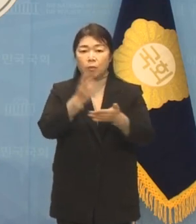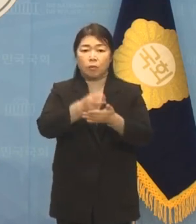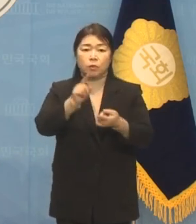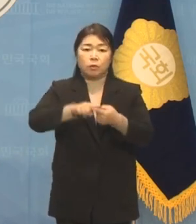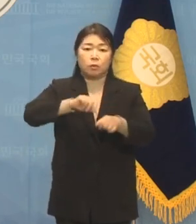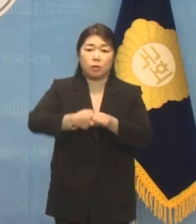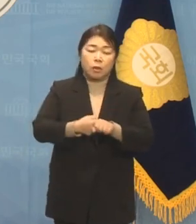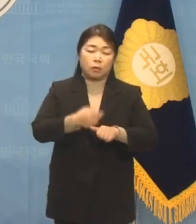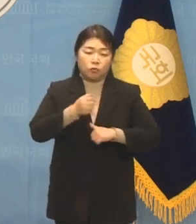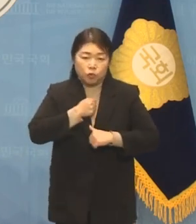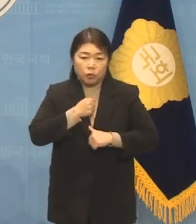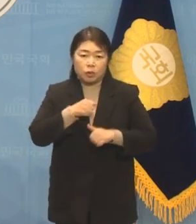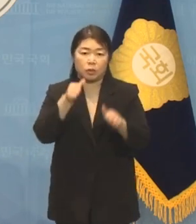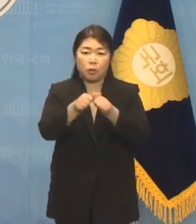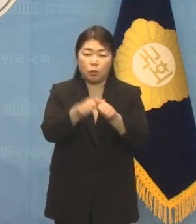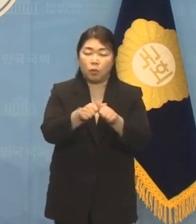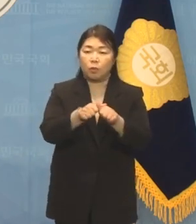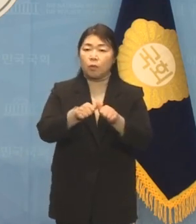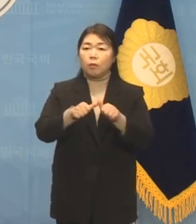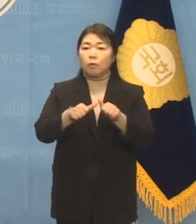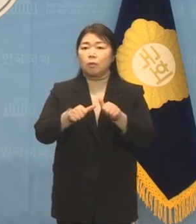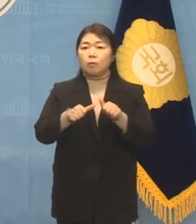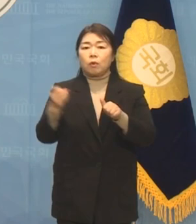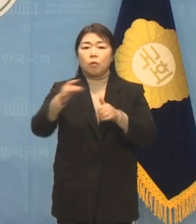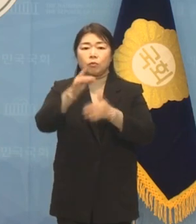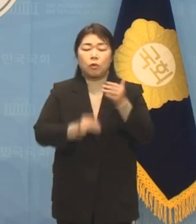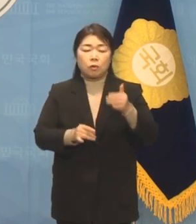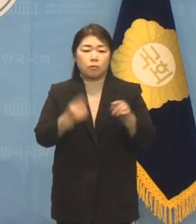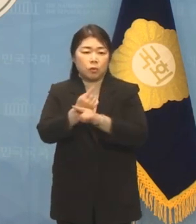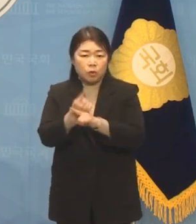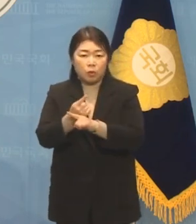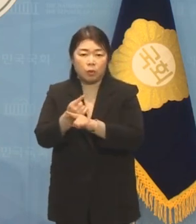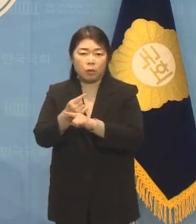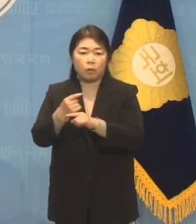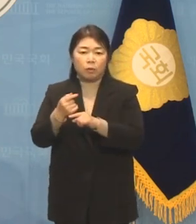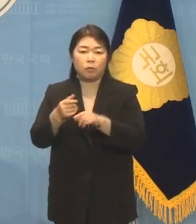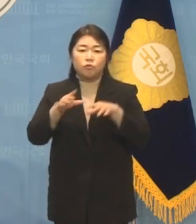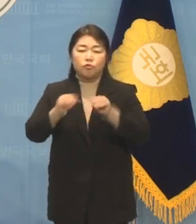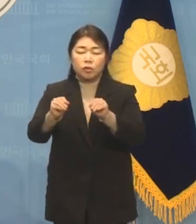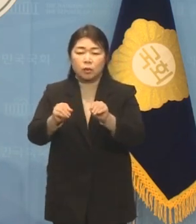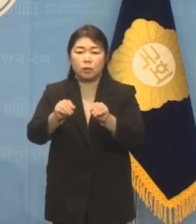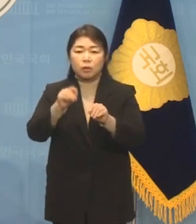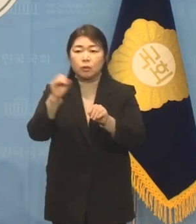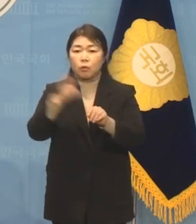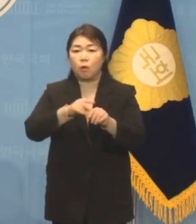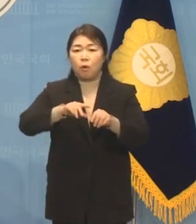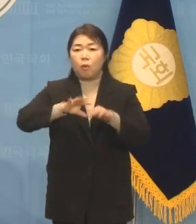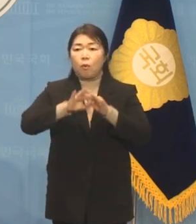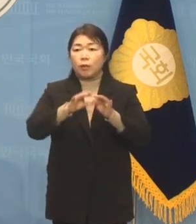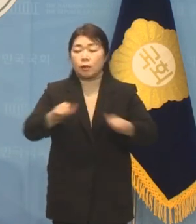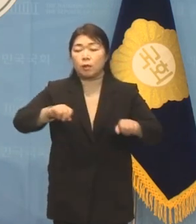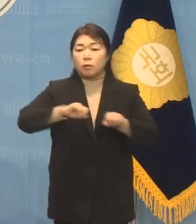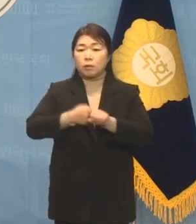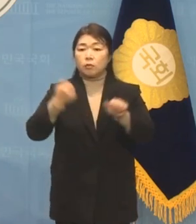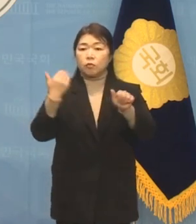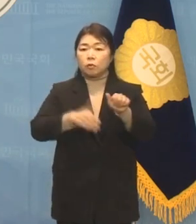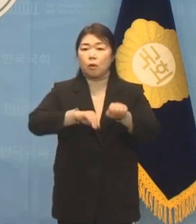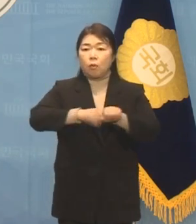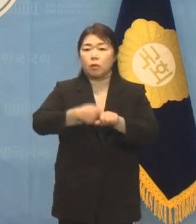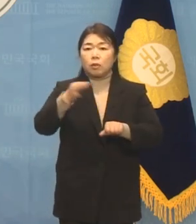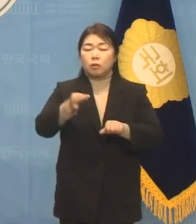제재인 주의, 경고, 프로그램 정정, 수정, 중지나 관계자 징계,